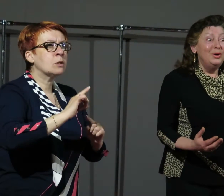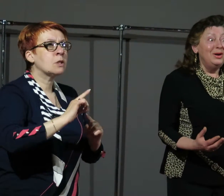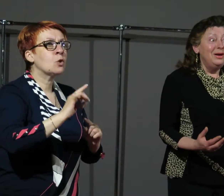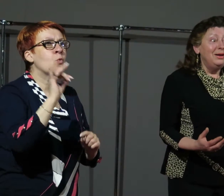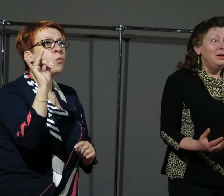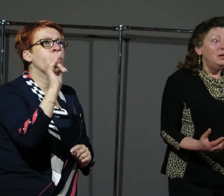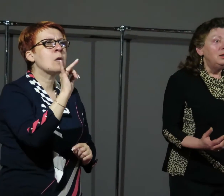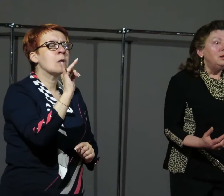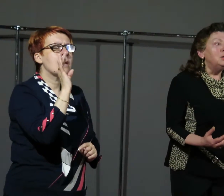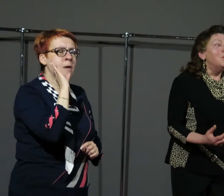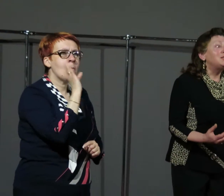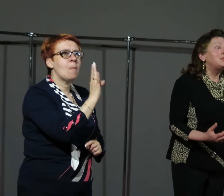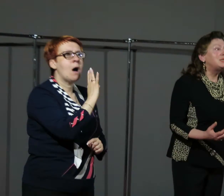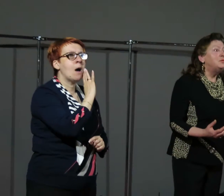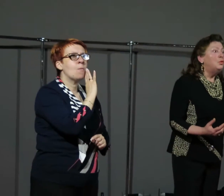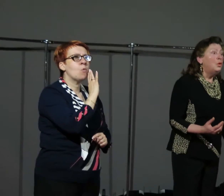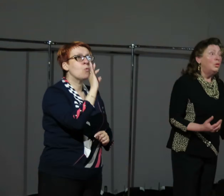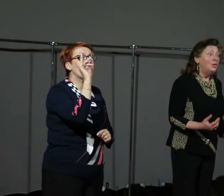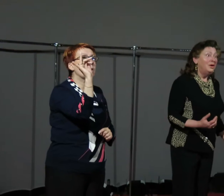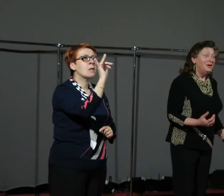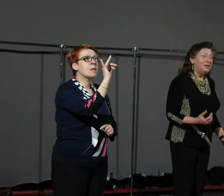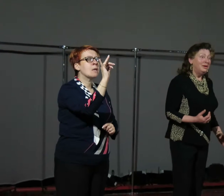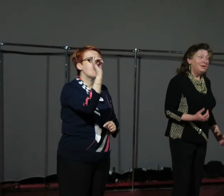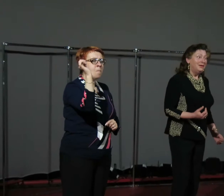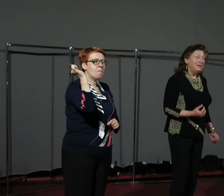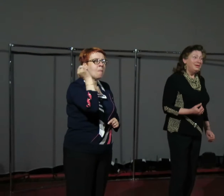маму, и Москву.